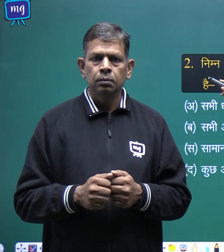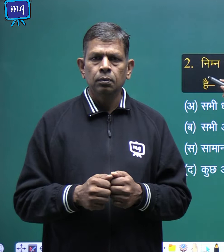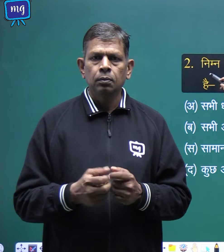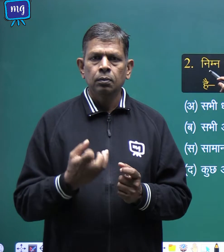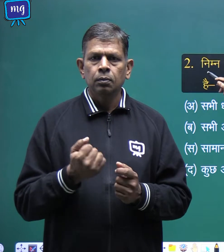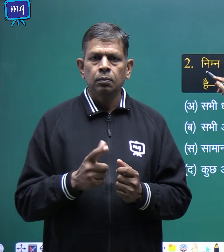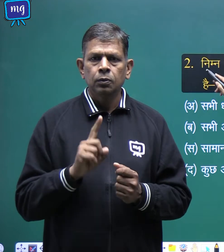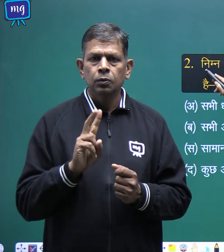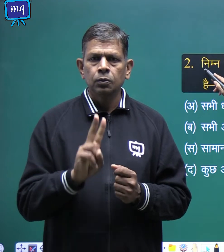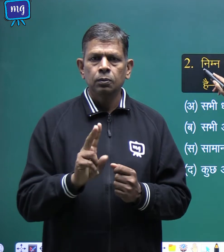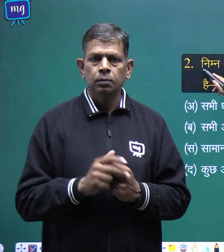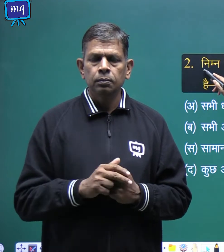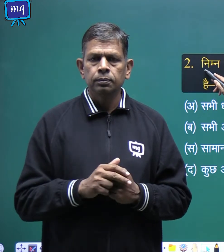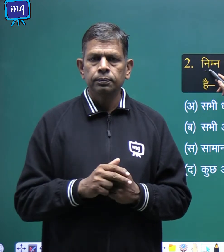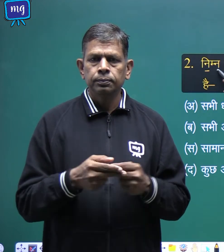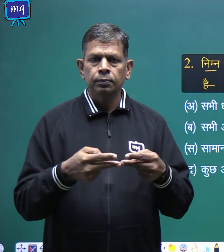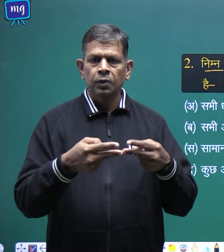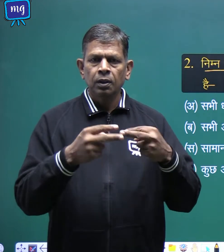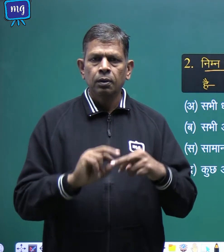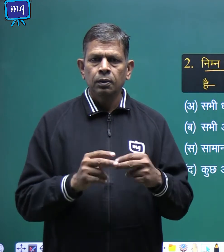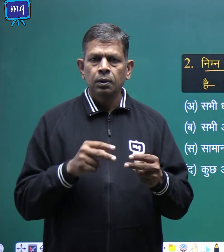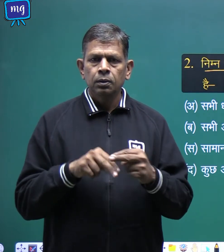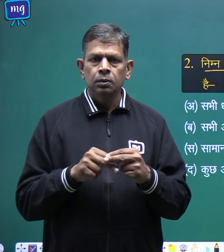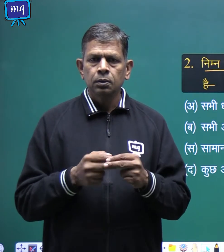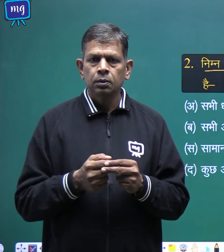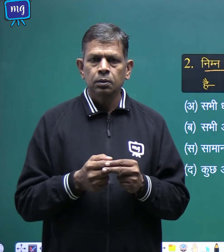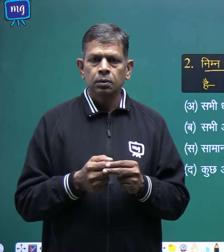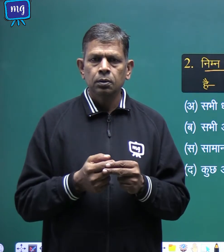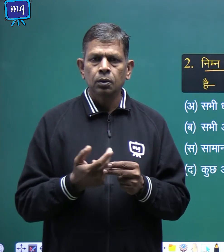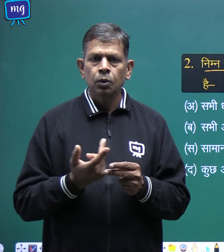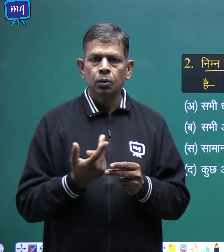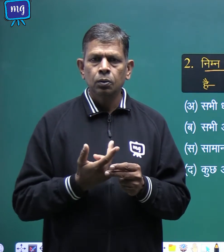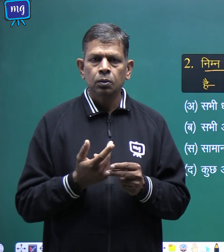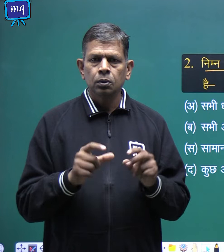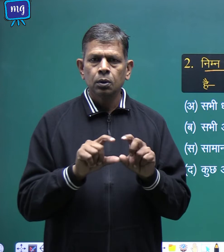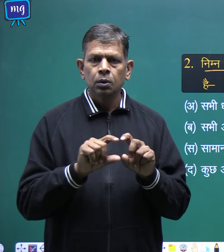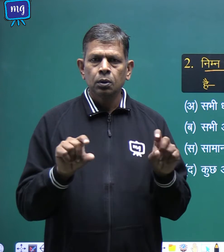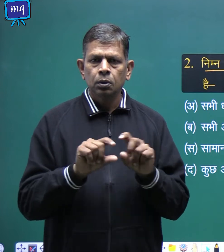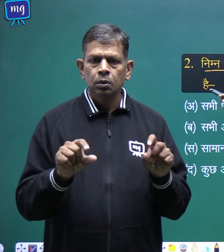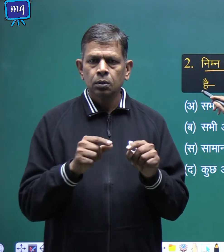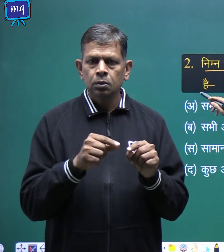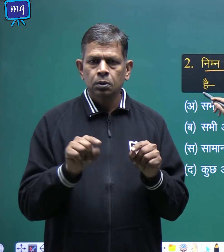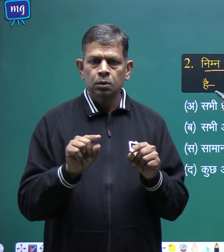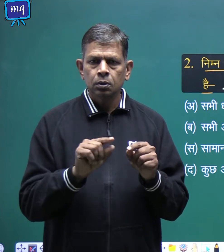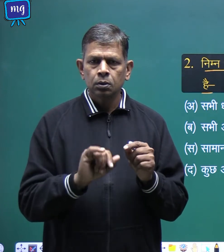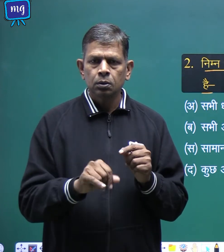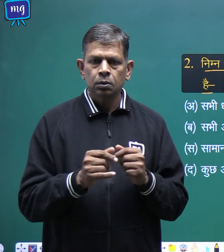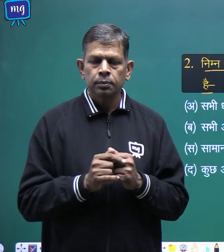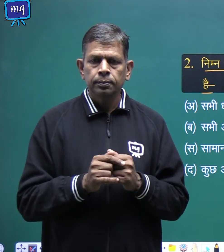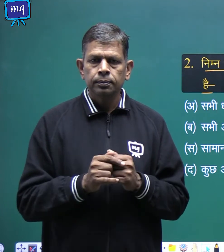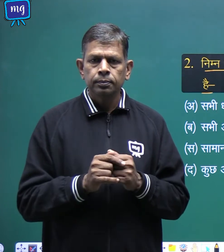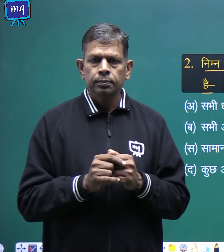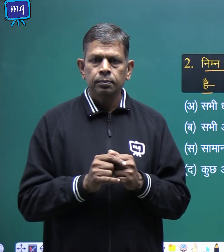नंबर 2, निम्न में से कौन सा कथन सही है?